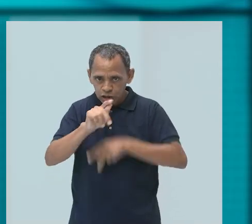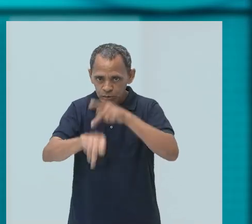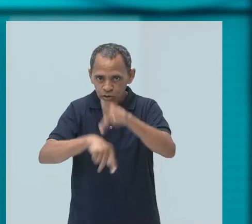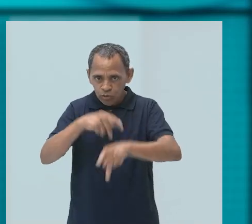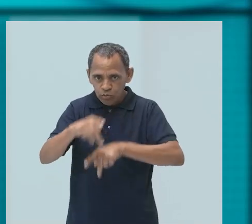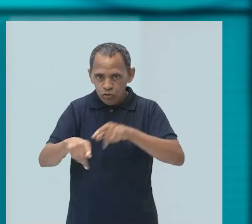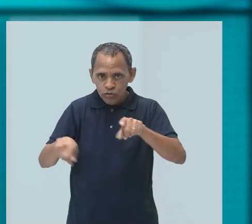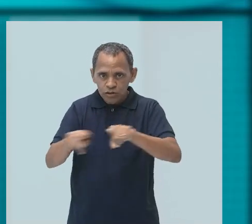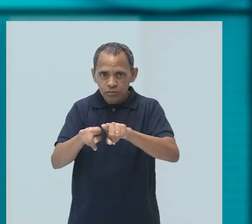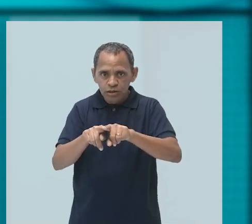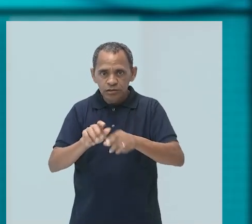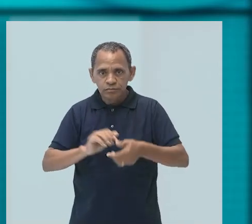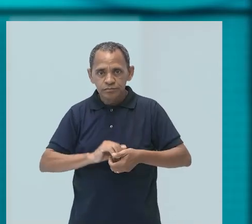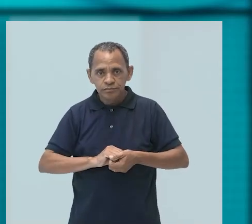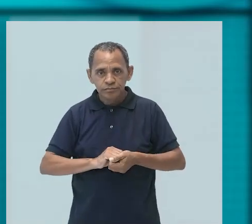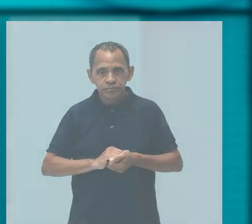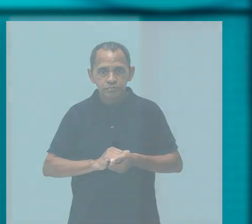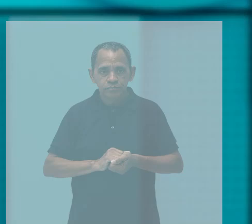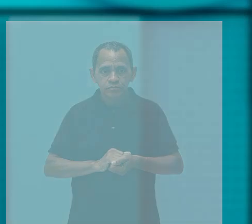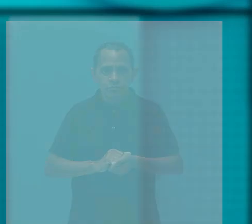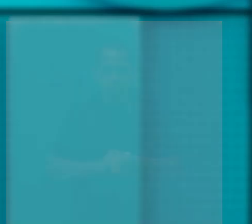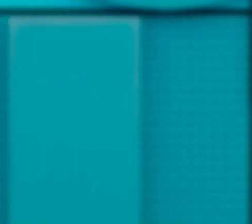só.